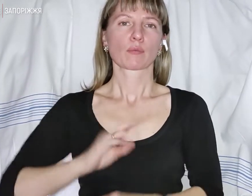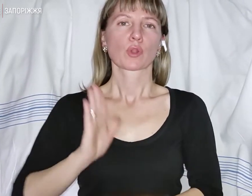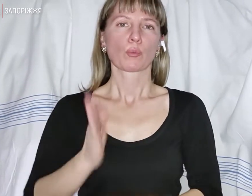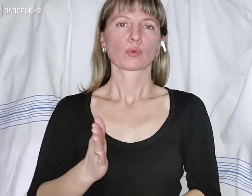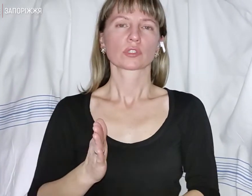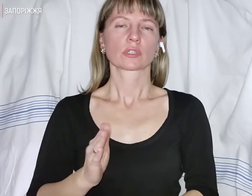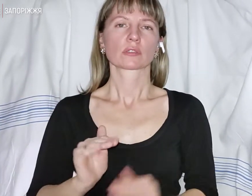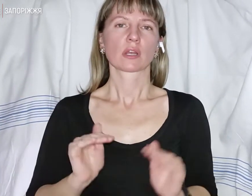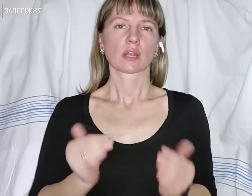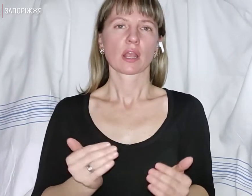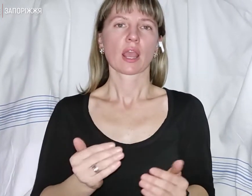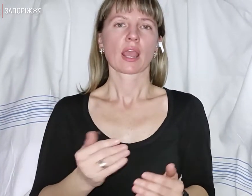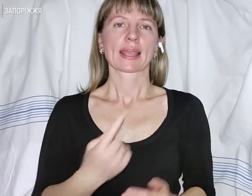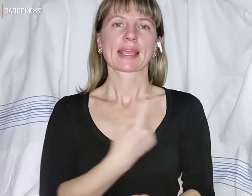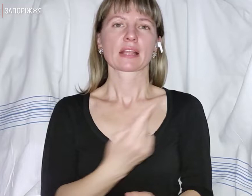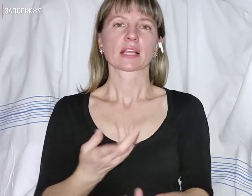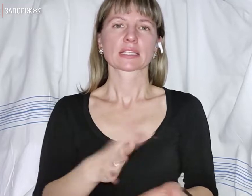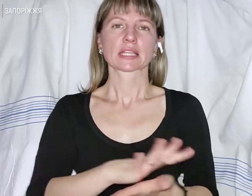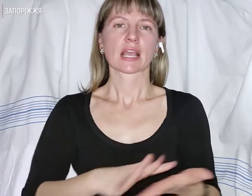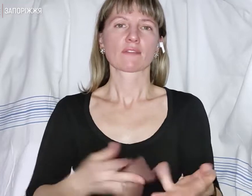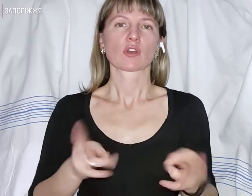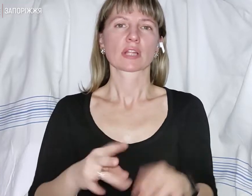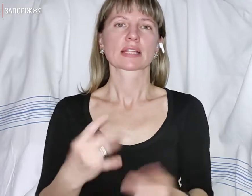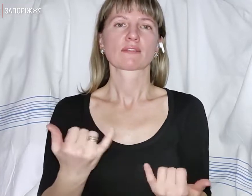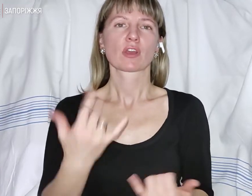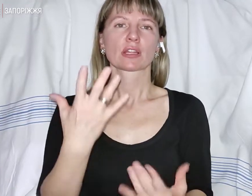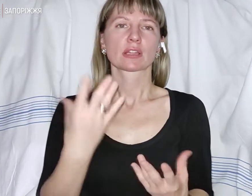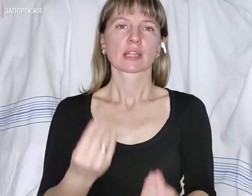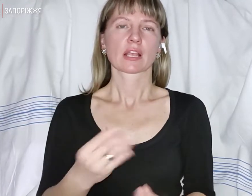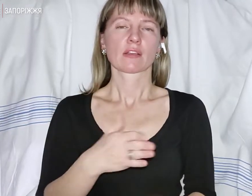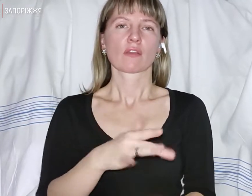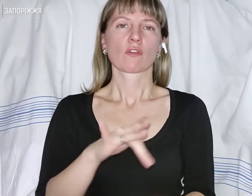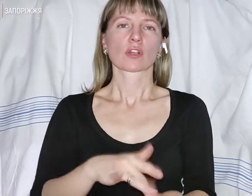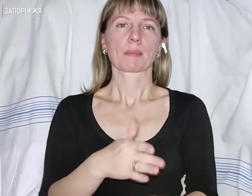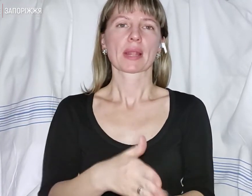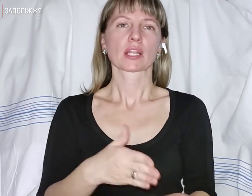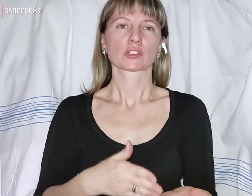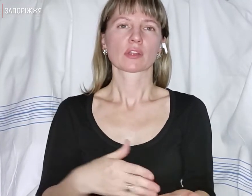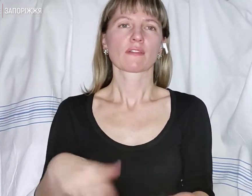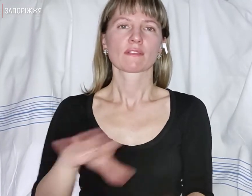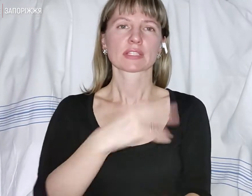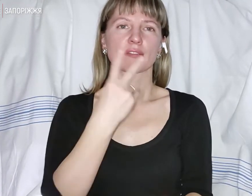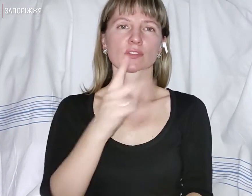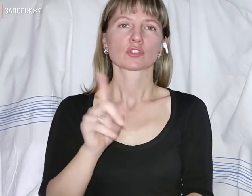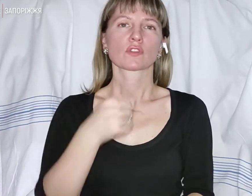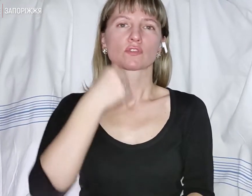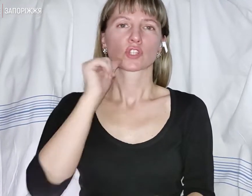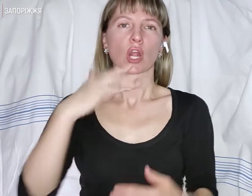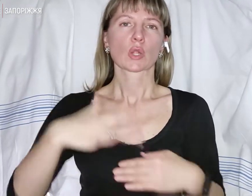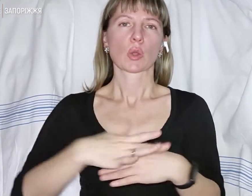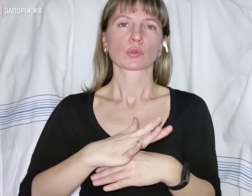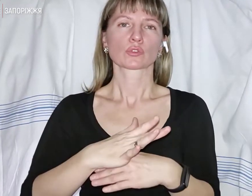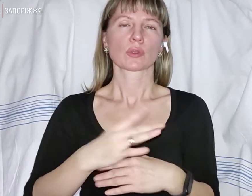Мне мама скинула, получается, с Кракова до Неаполя в 7 часов езды.